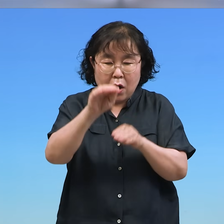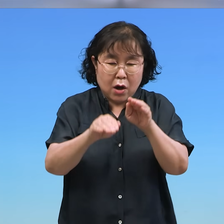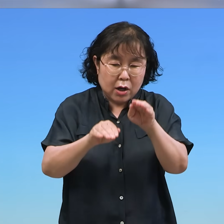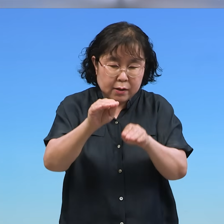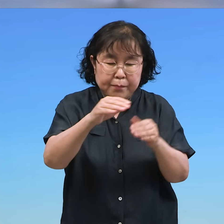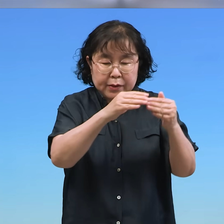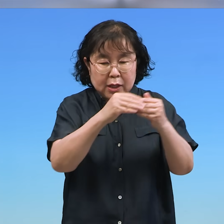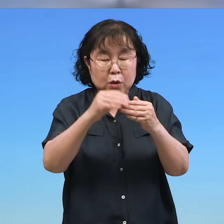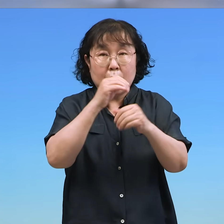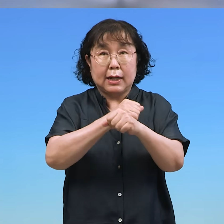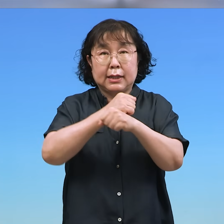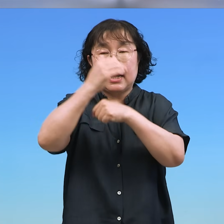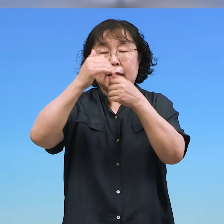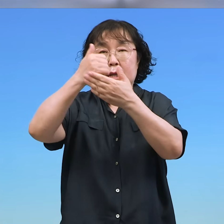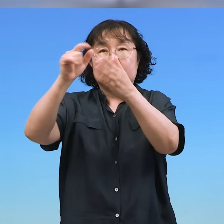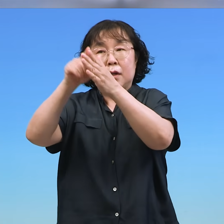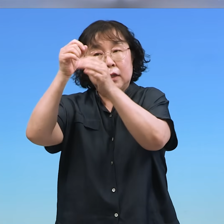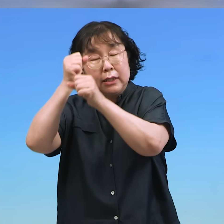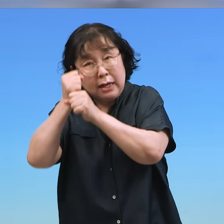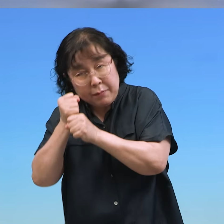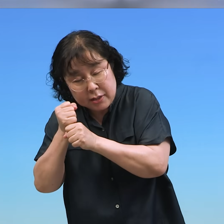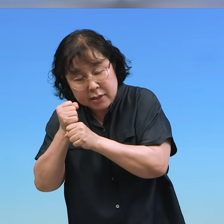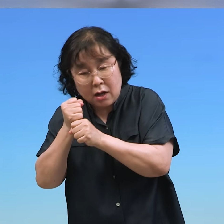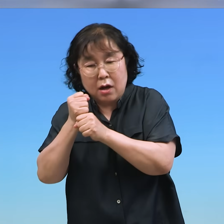싶은 겁니다.